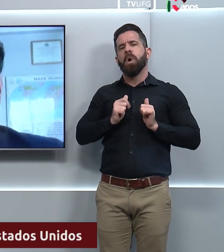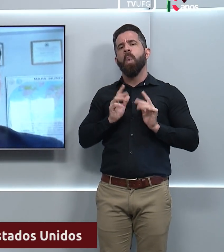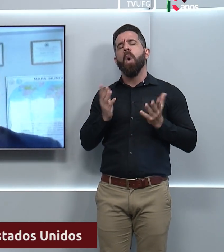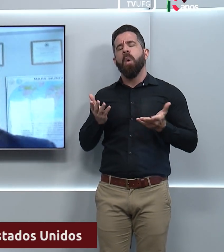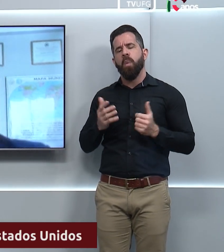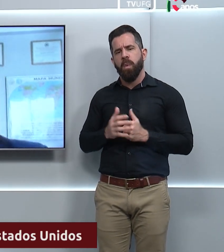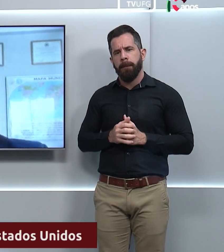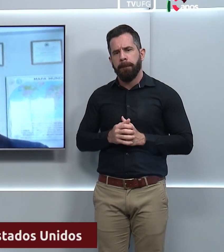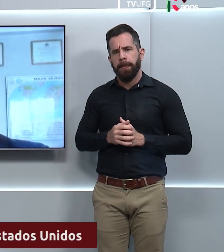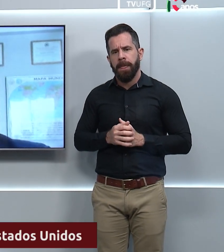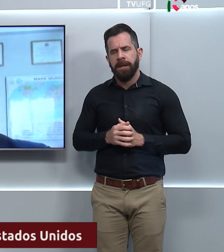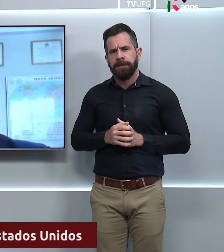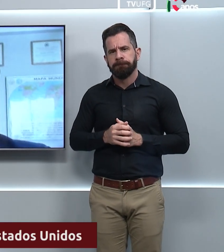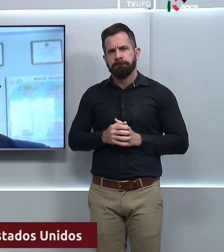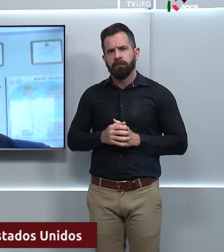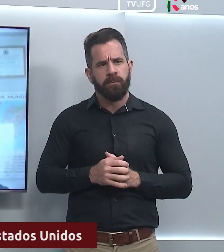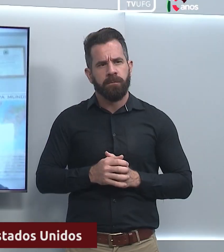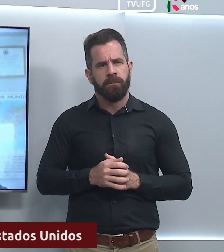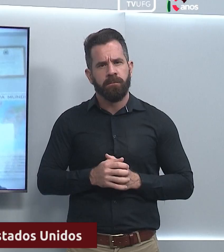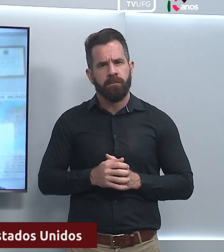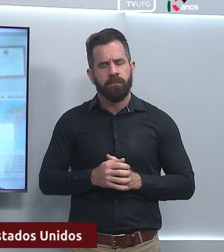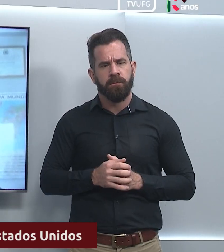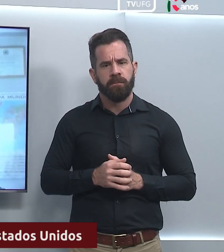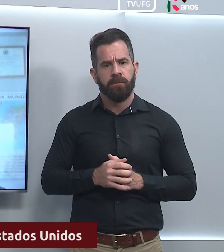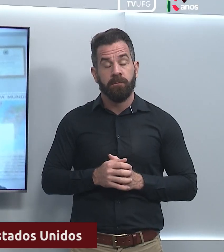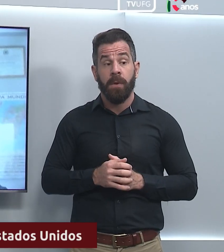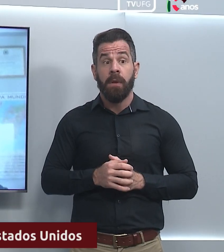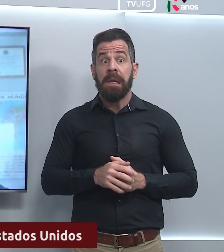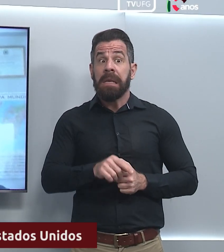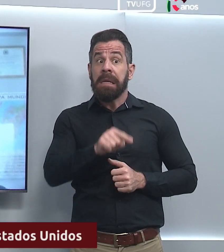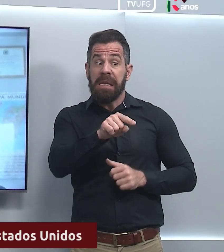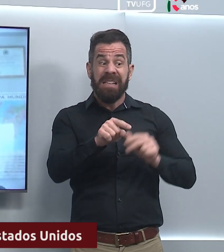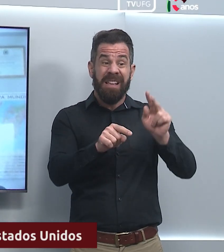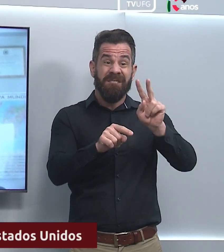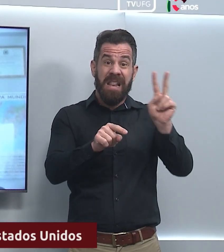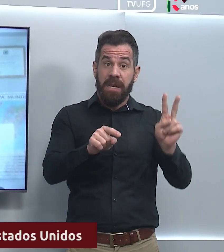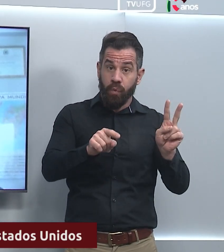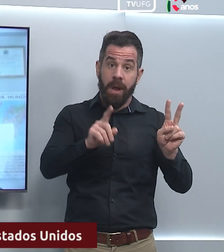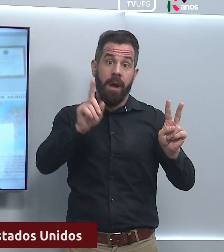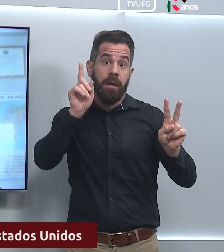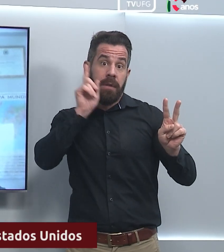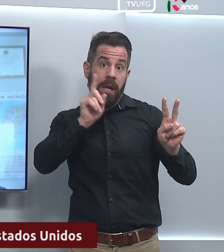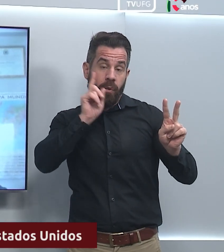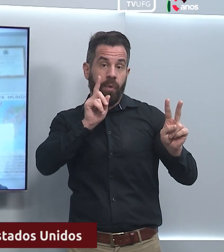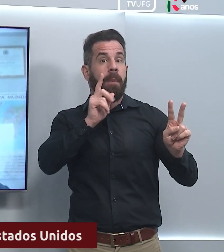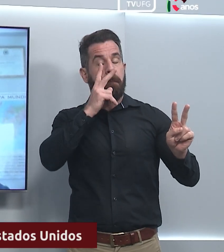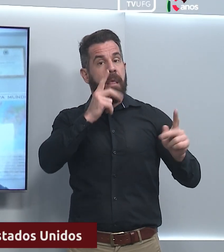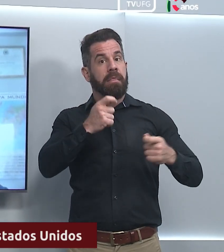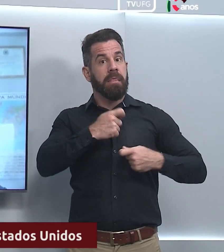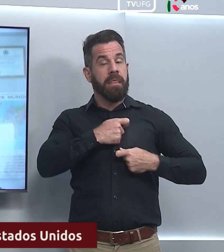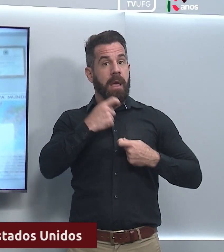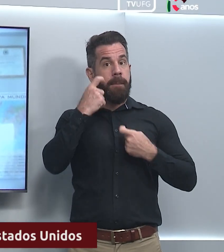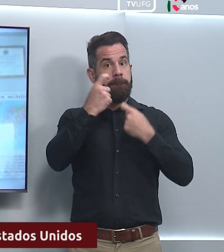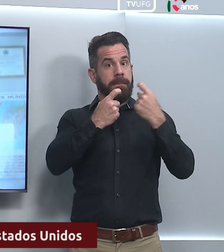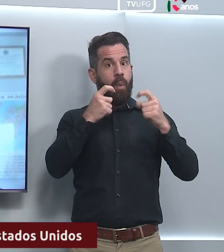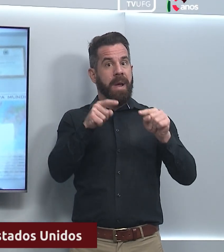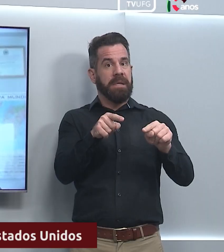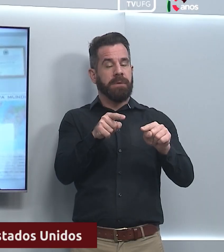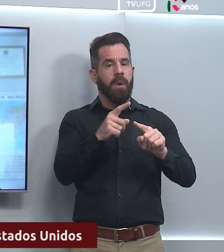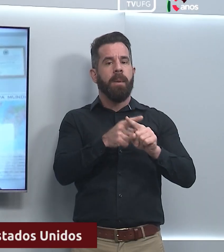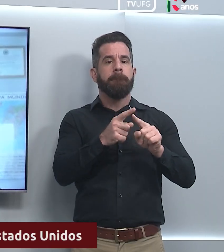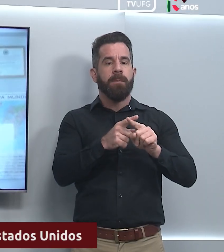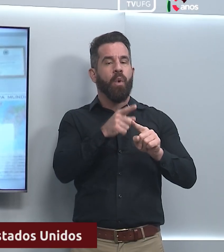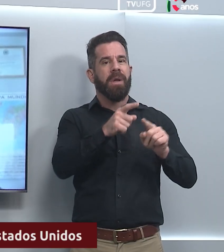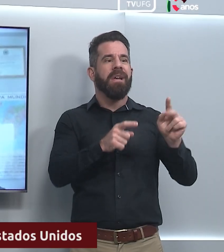É preocupante, esse conflito ele é preocupante. Primeiro, a Venezuela é uma diáspora, né?